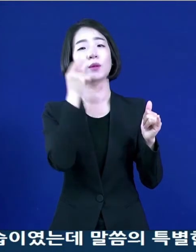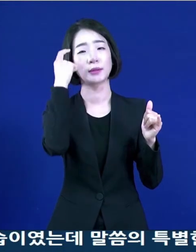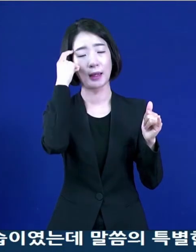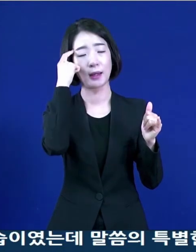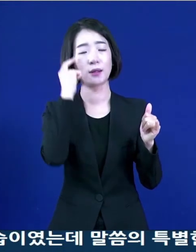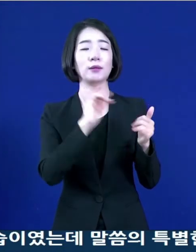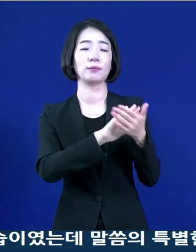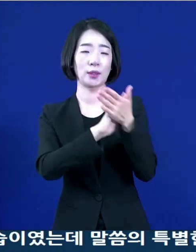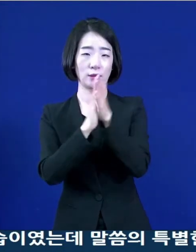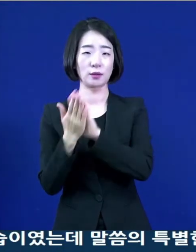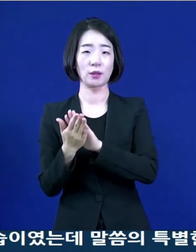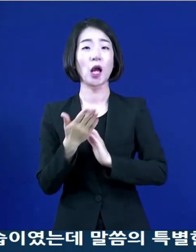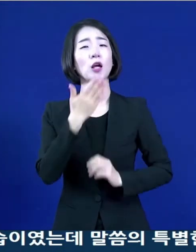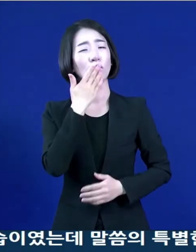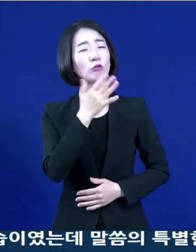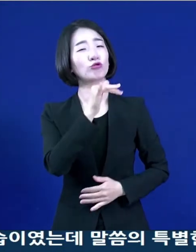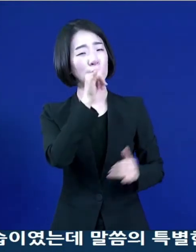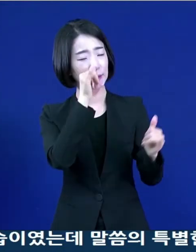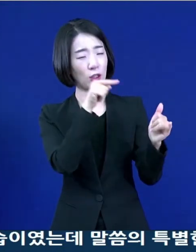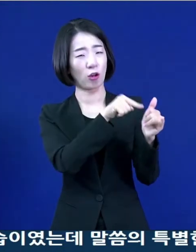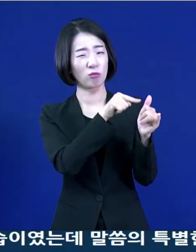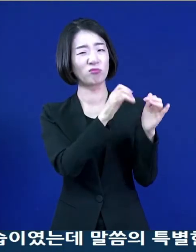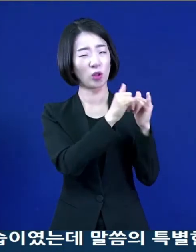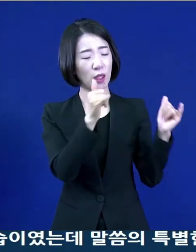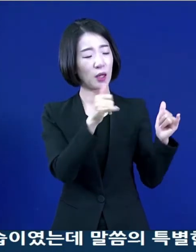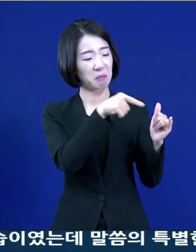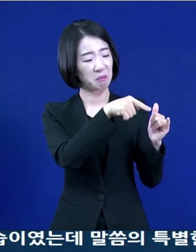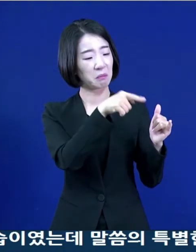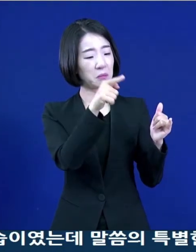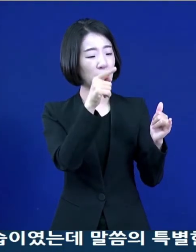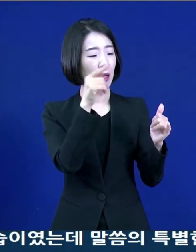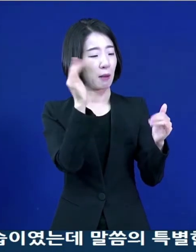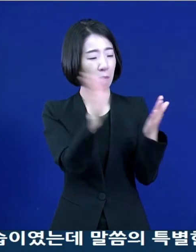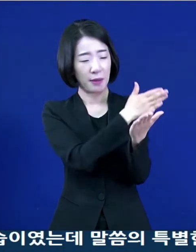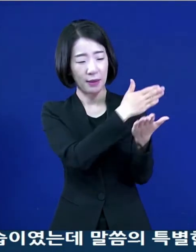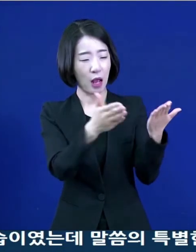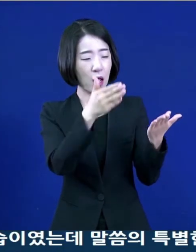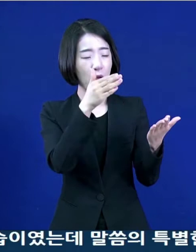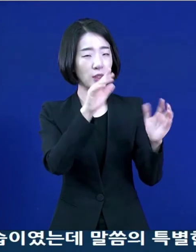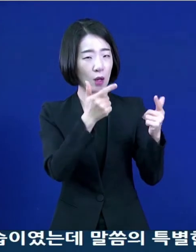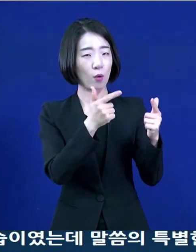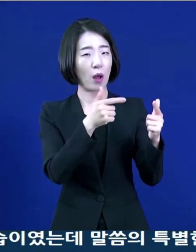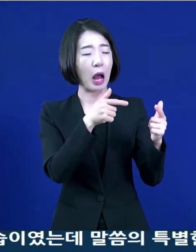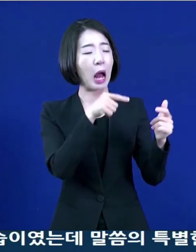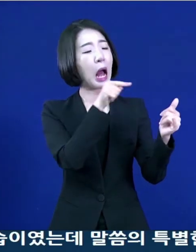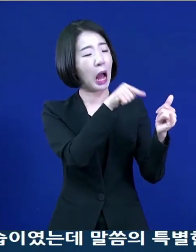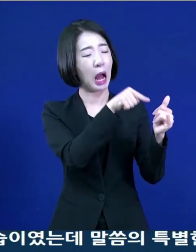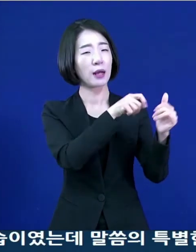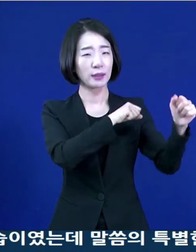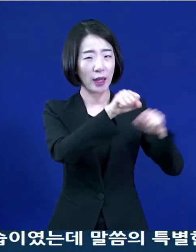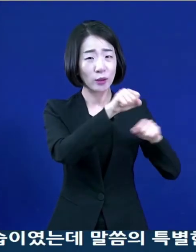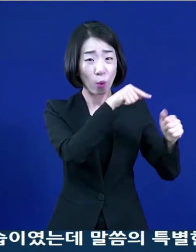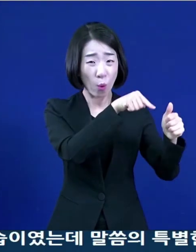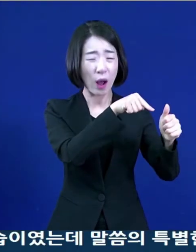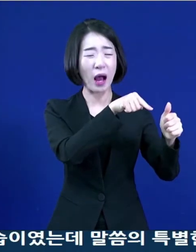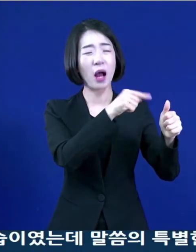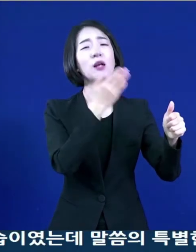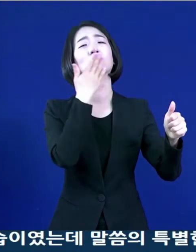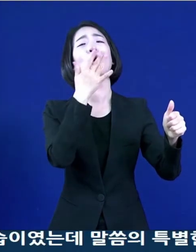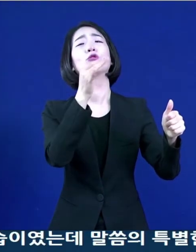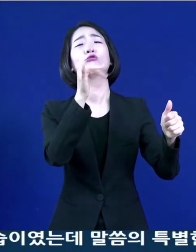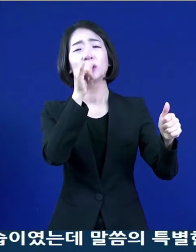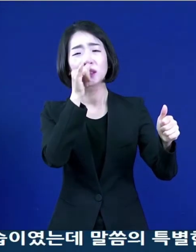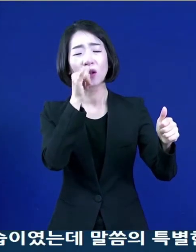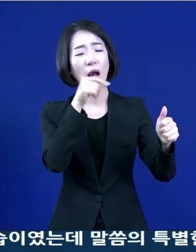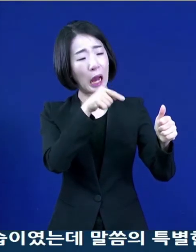그럴 수 있어 에서 그럴 수도 있다, 이렇게